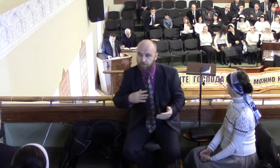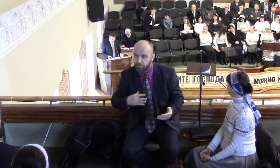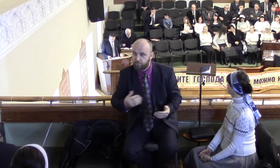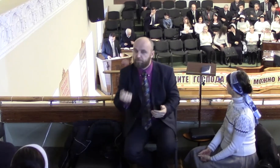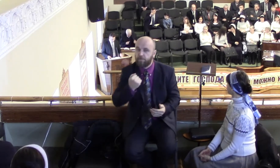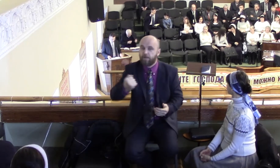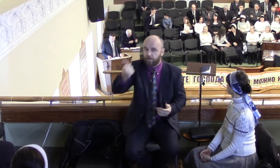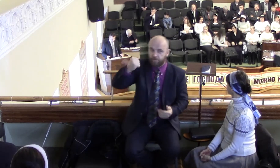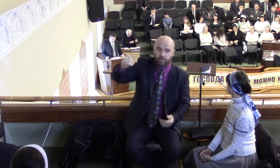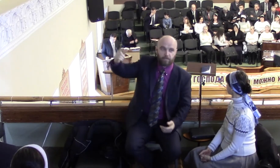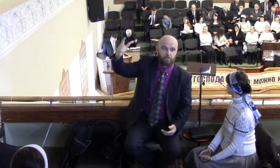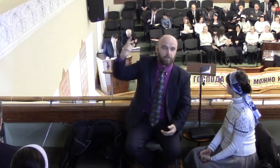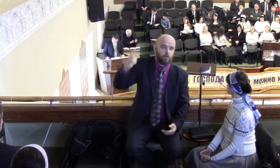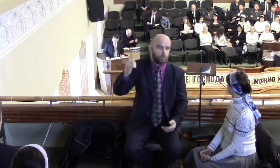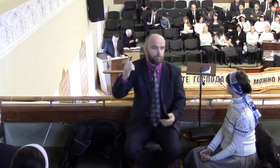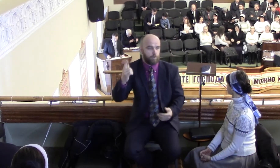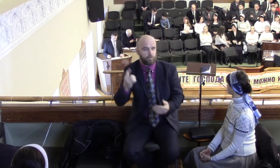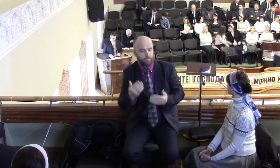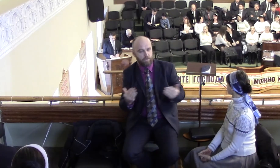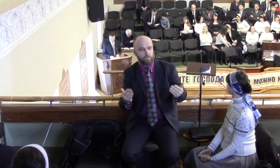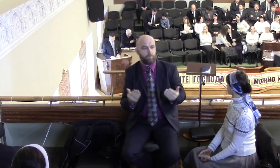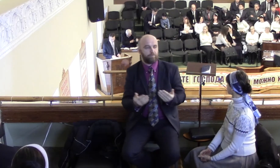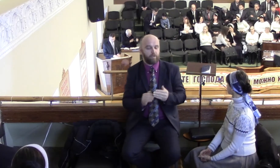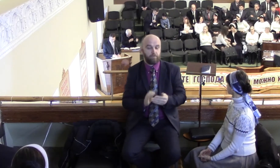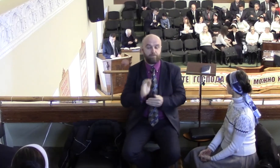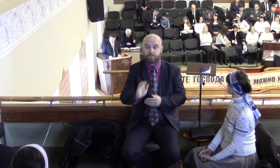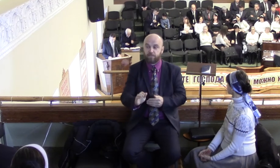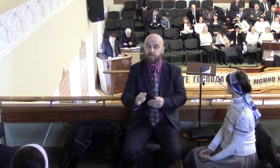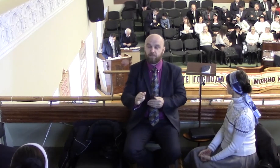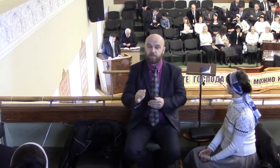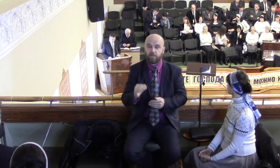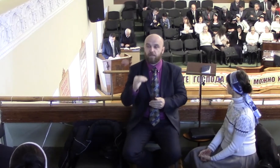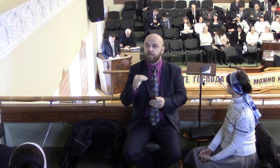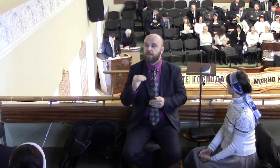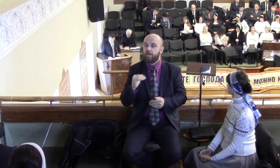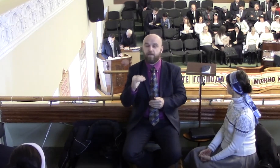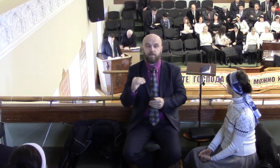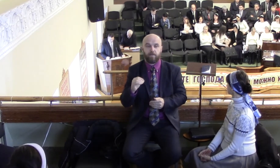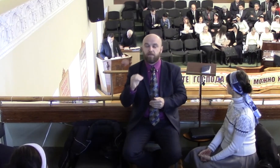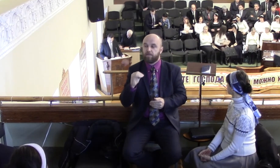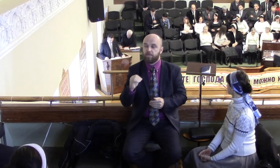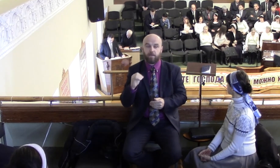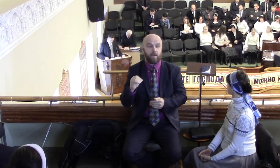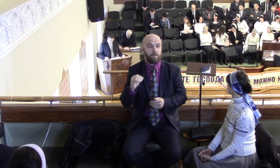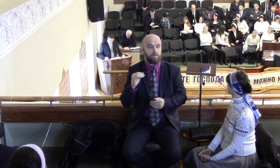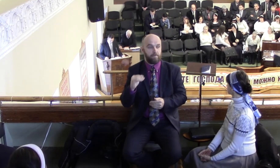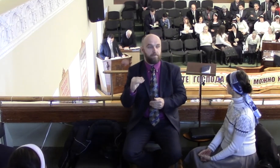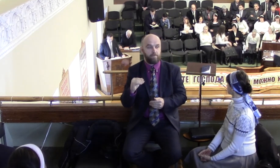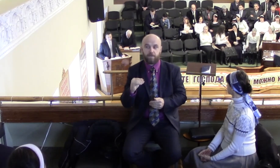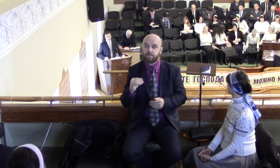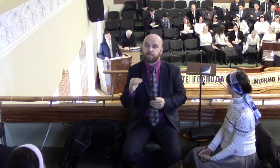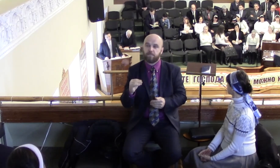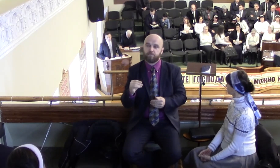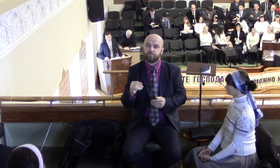нашему. Послание к Ефесянам. Мы читаем послание к Ефесянам, 2 главу, с 4 стиха по